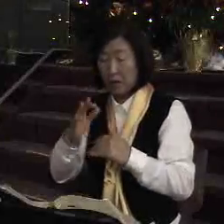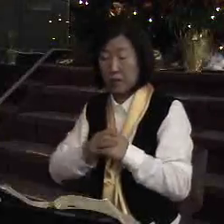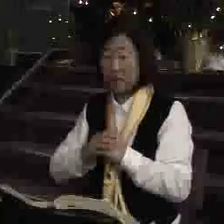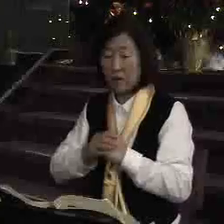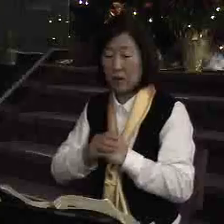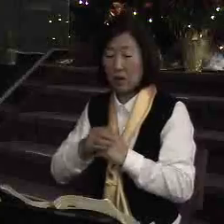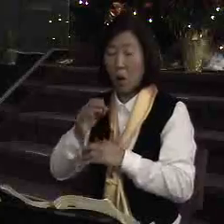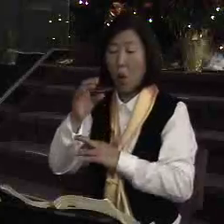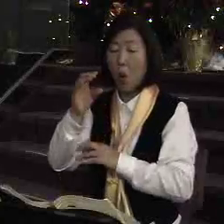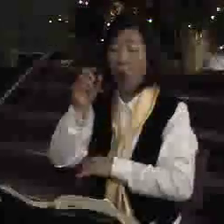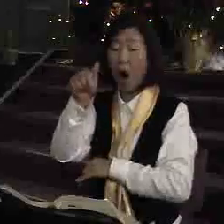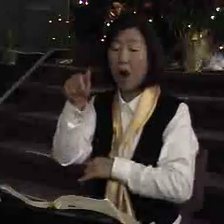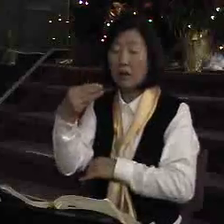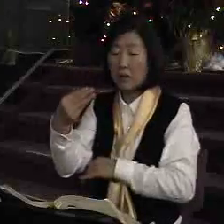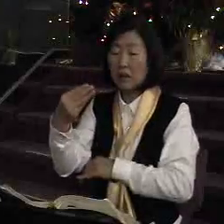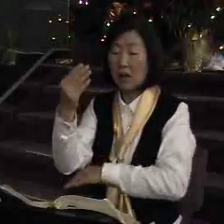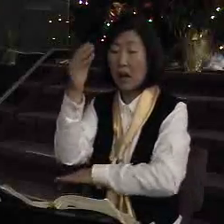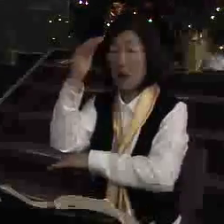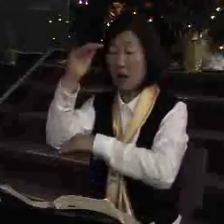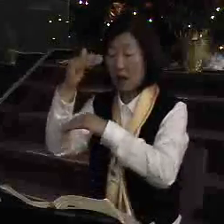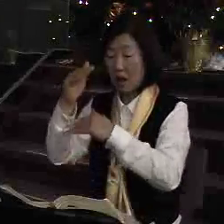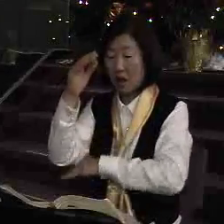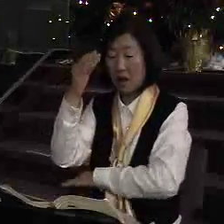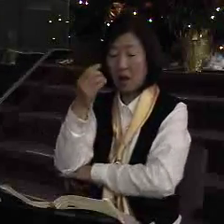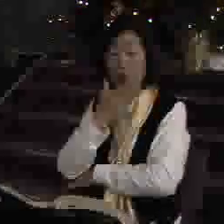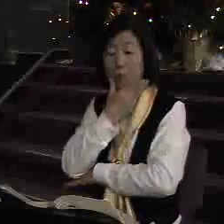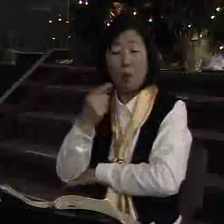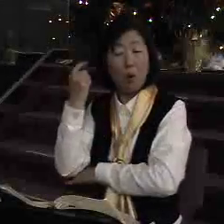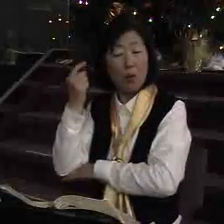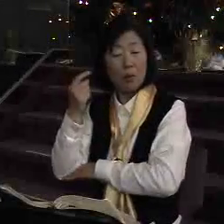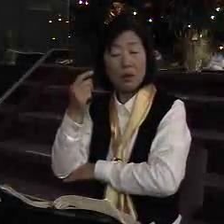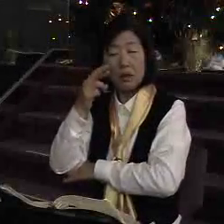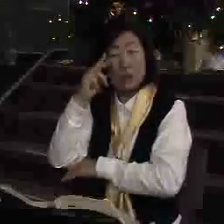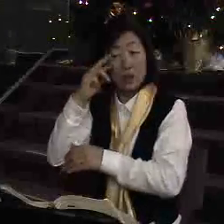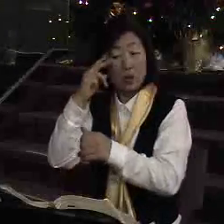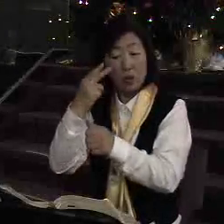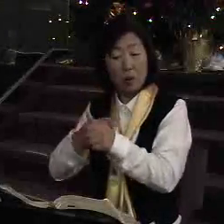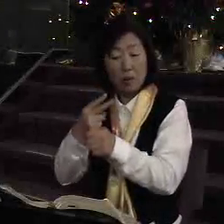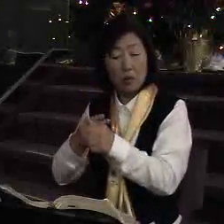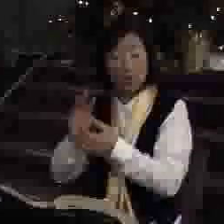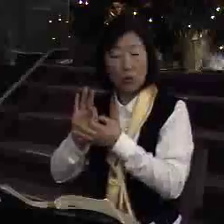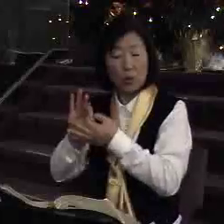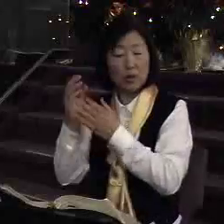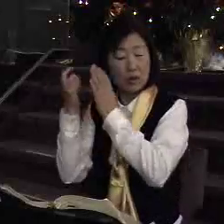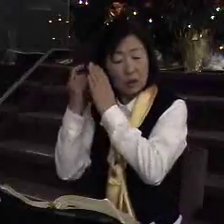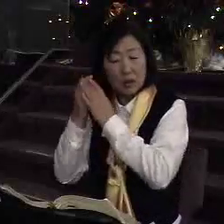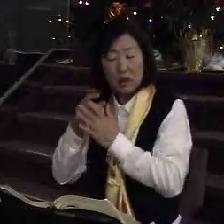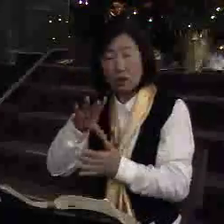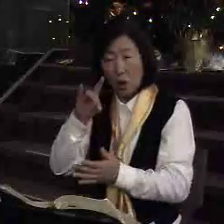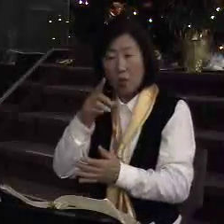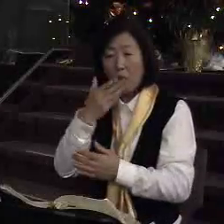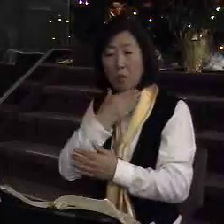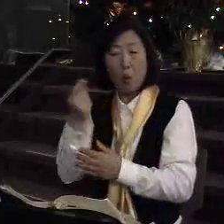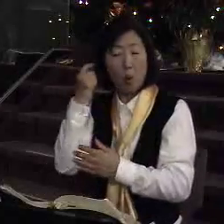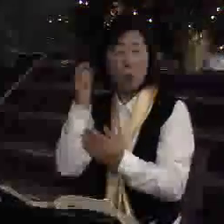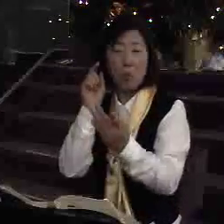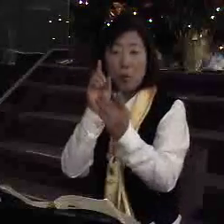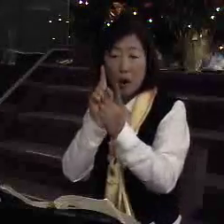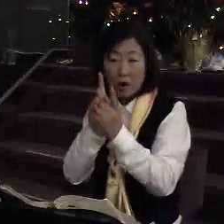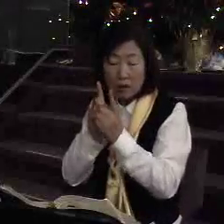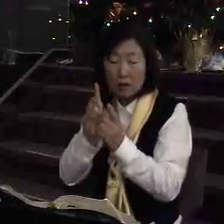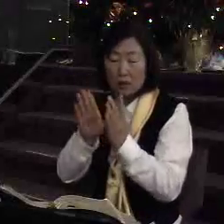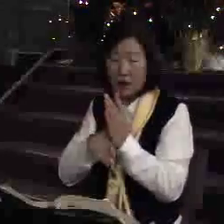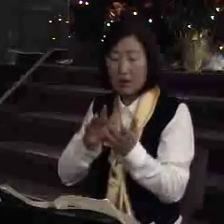교인들은 원래 복음을 사도 바울을 통해 들었던 사람들입니다. 처음에 복음을 접했을 때는 예수님을